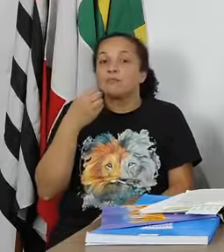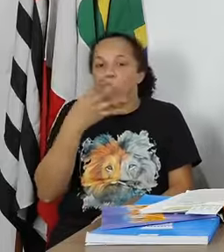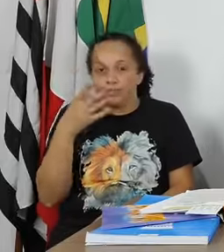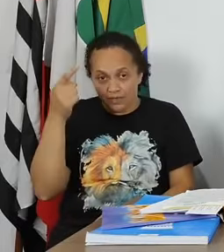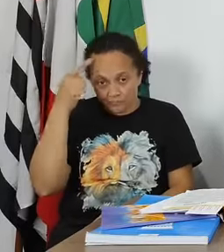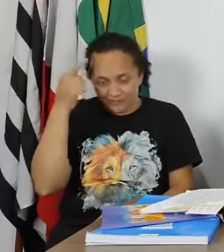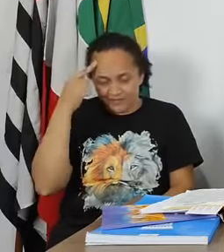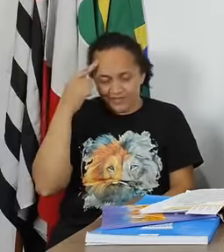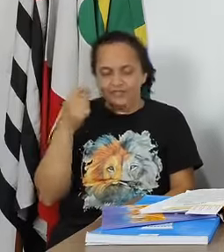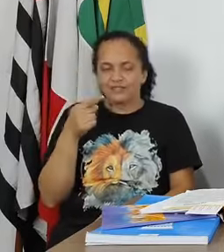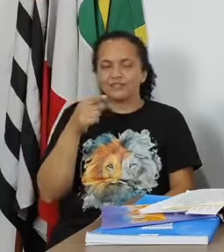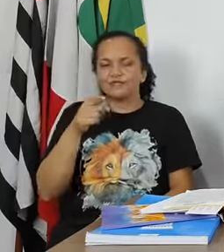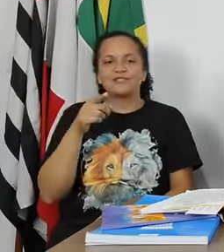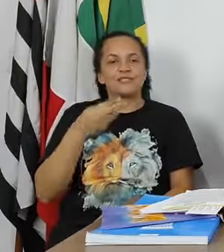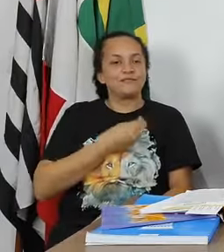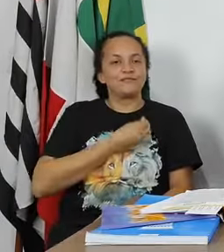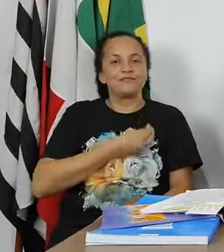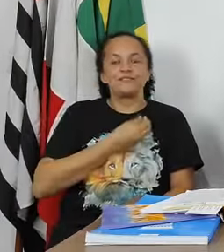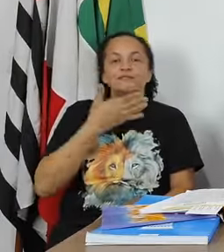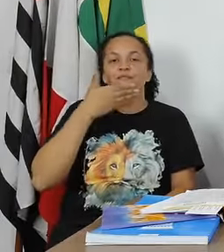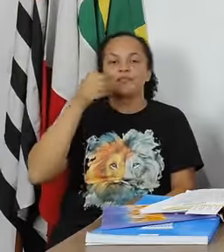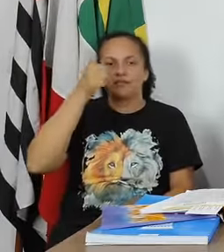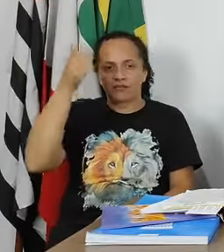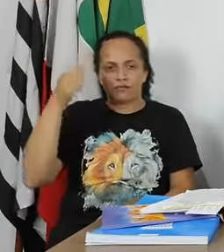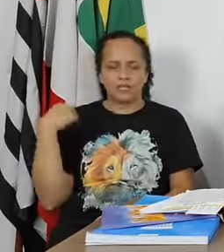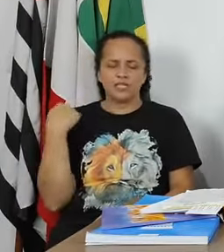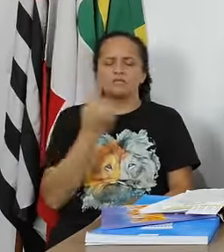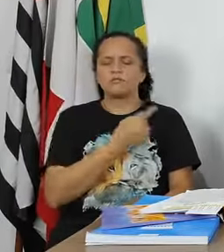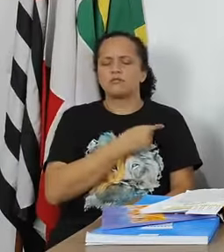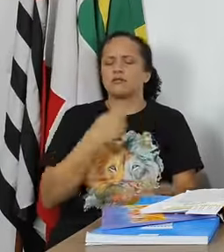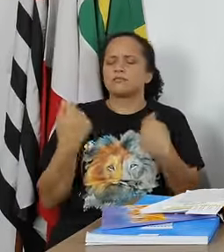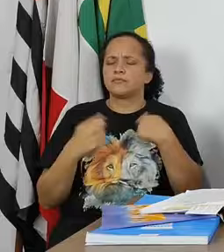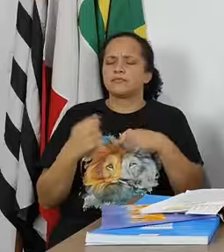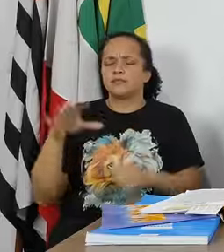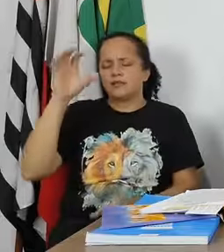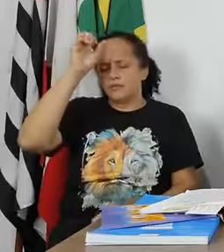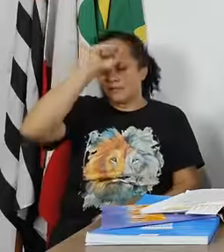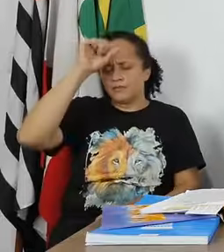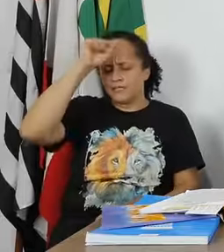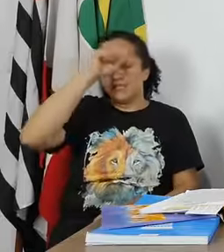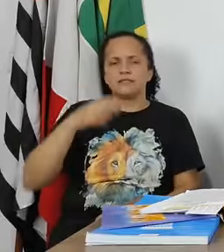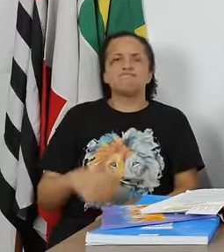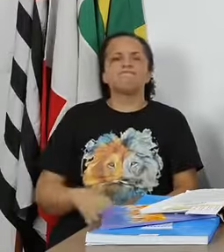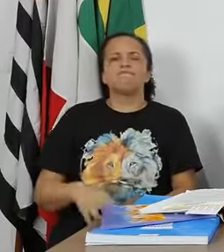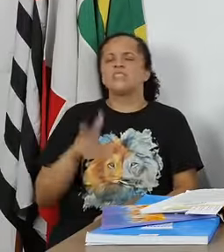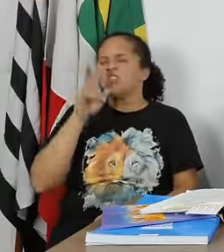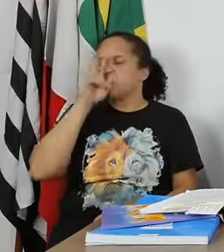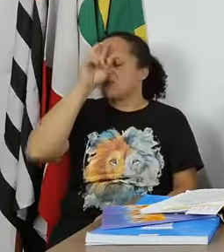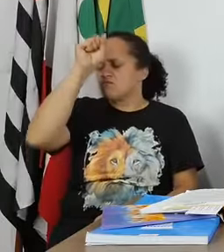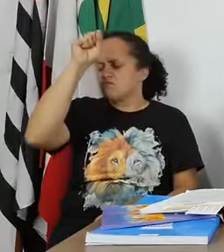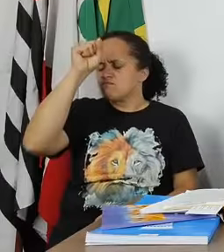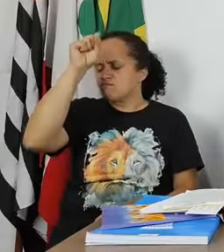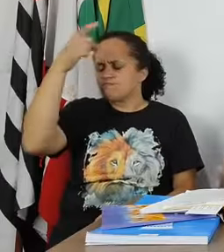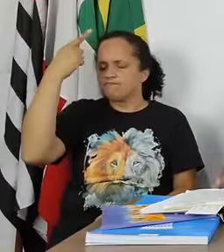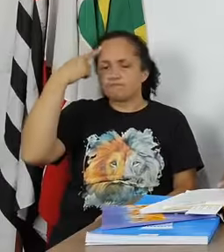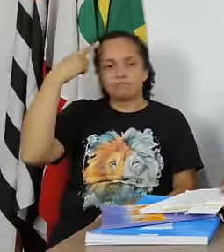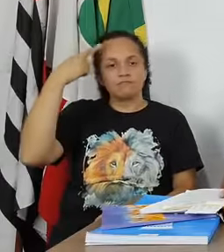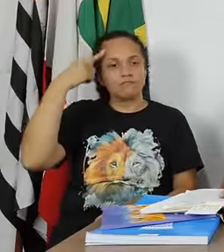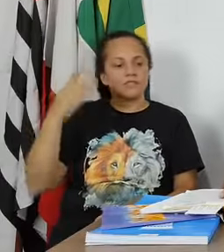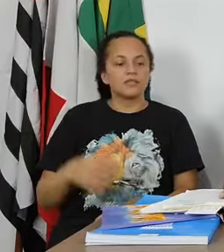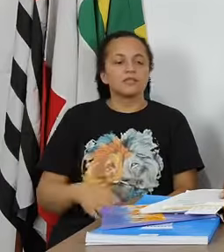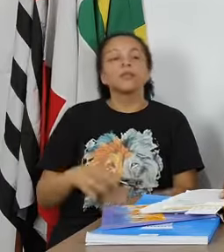precisamos aprender a potencializar na nossa mente aquilo que nos agrega, aquilo que nos fortalece. E onde está isso?